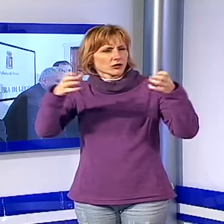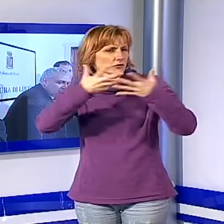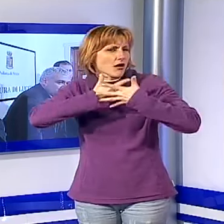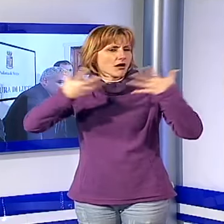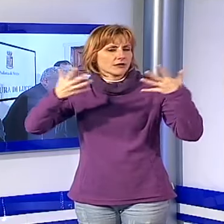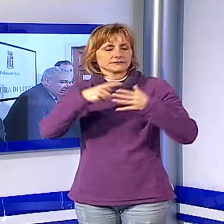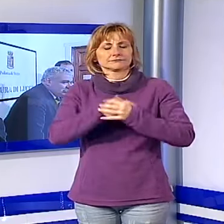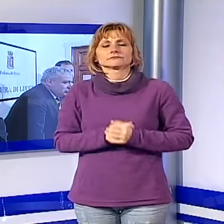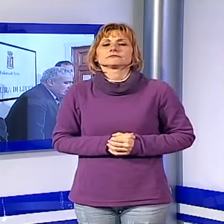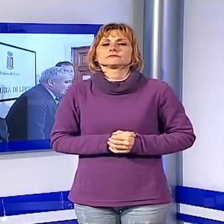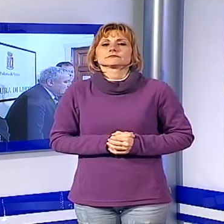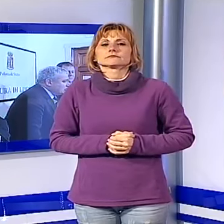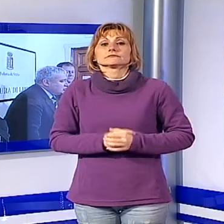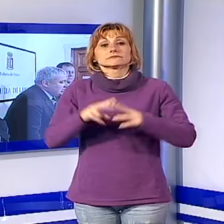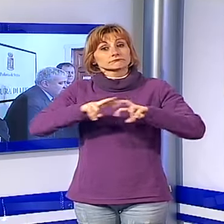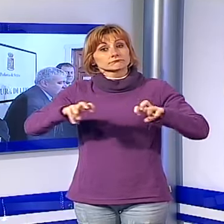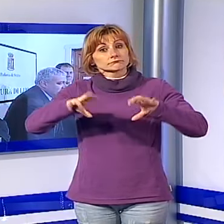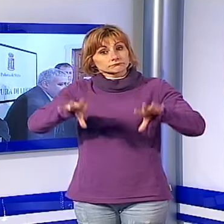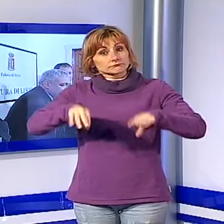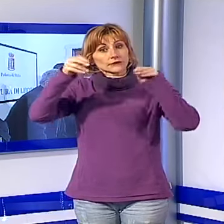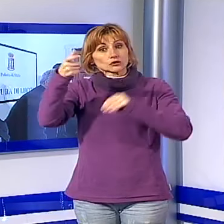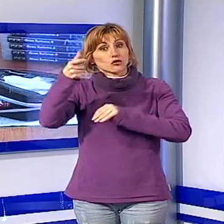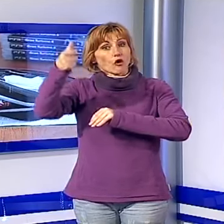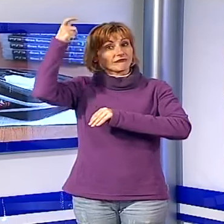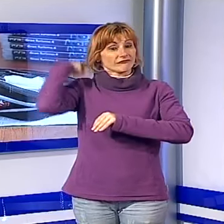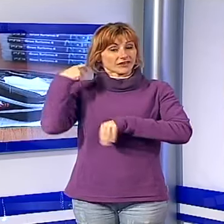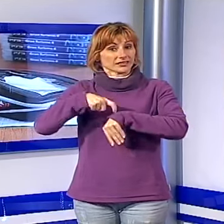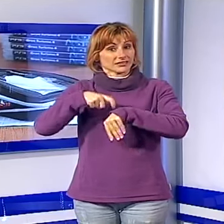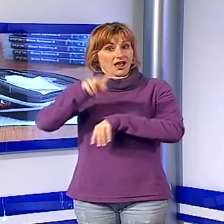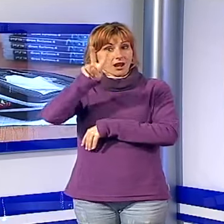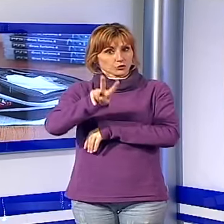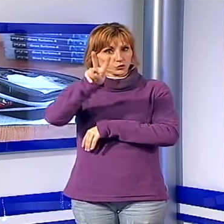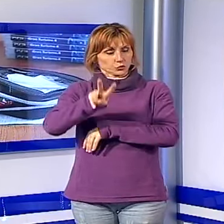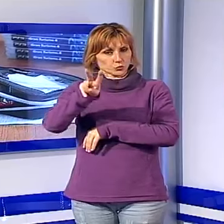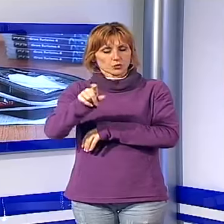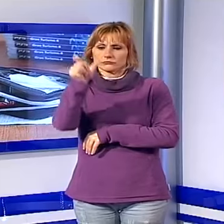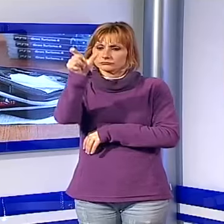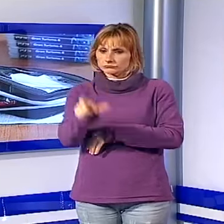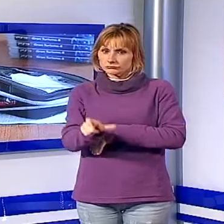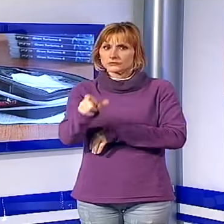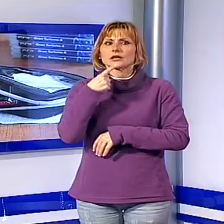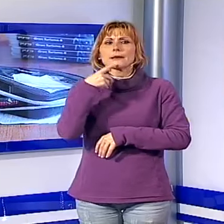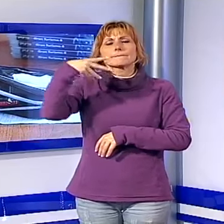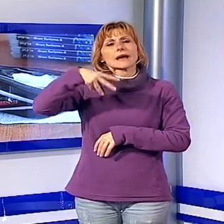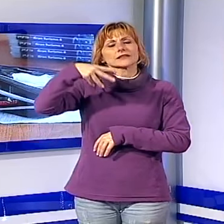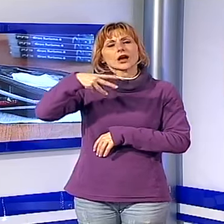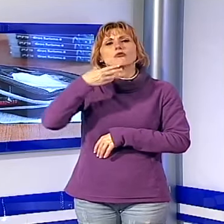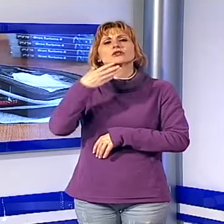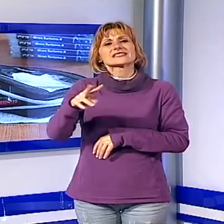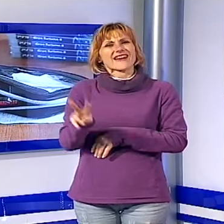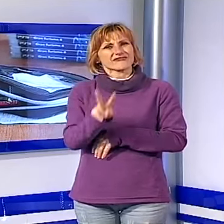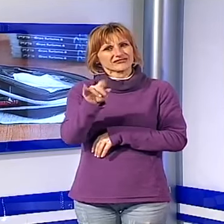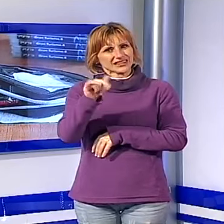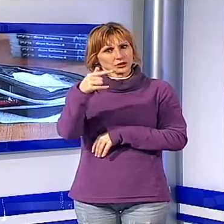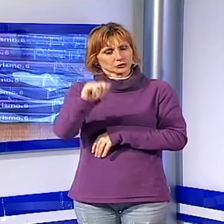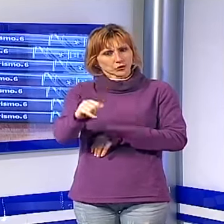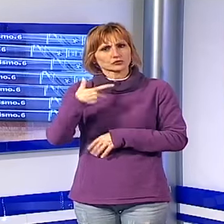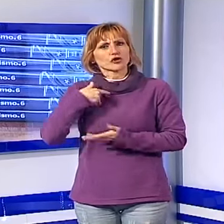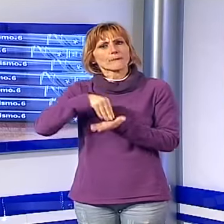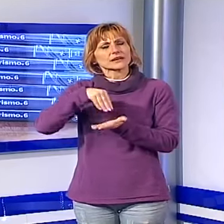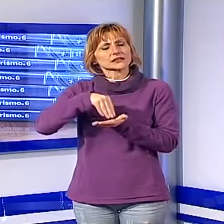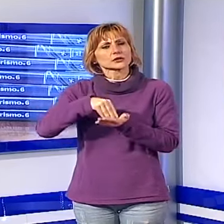indagini sono iniziate giovedì, intorno alle 14, quando un vigilantes del negozio Medaword di San Vito ha segnalato la presenza di un